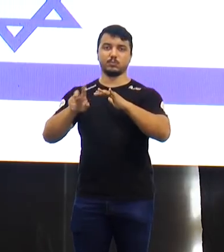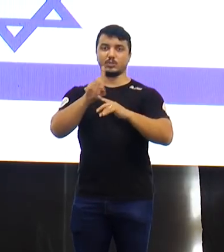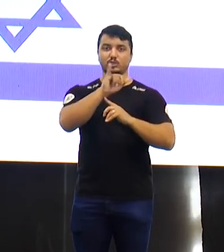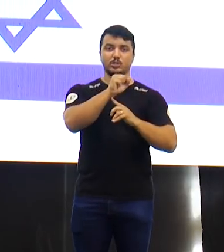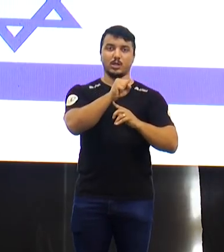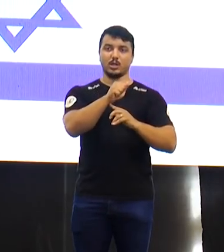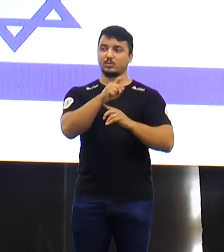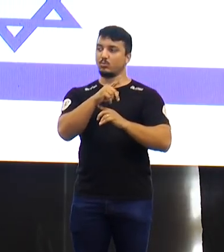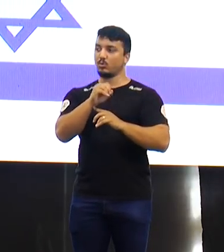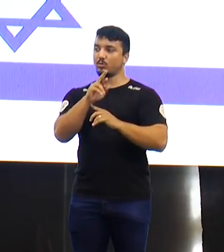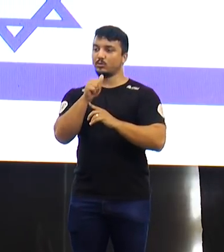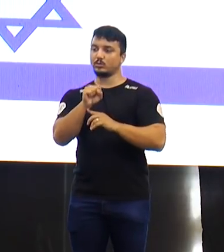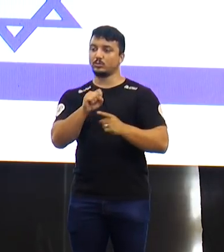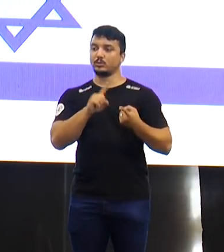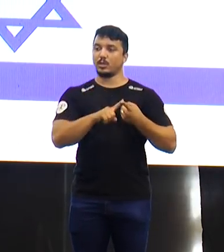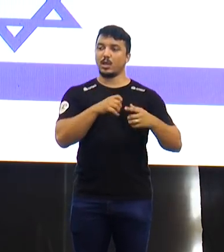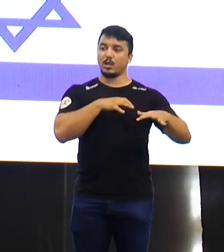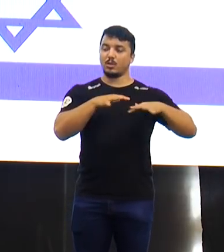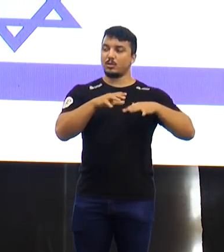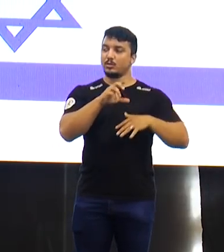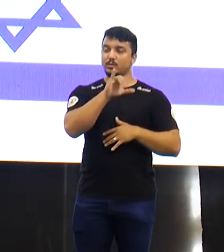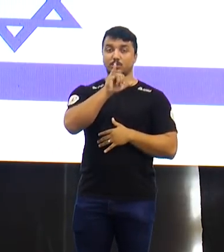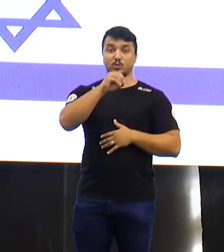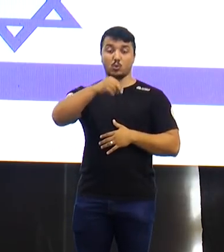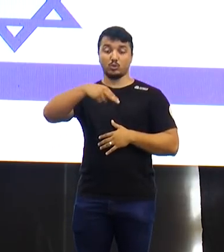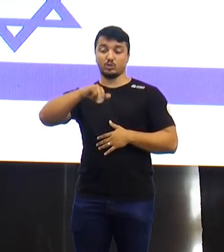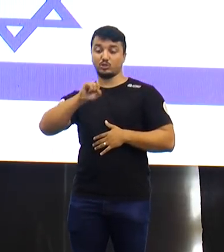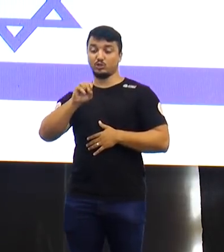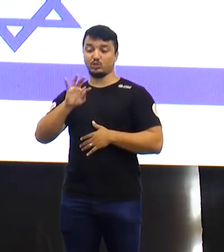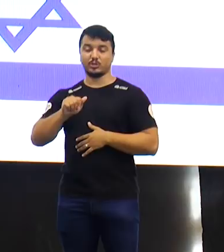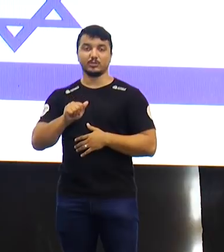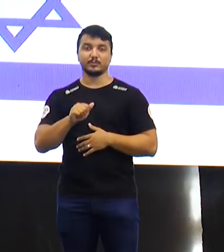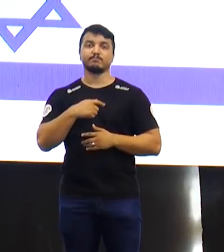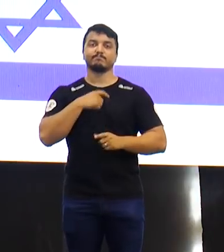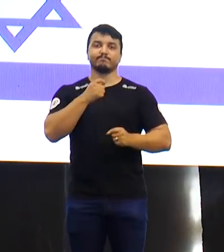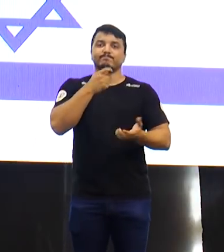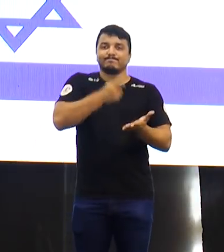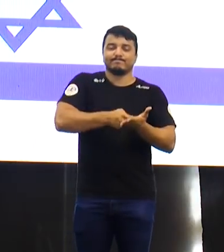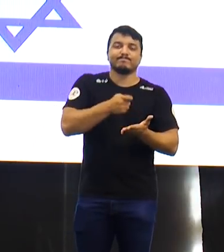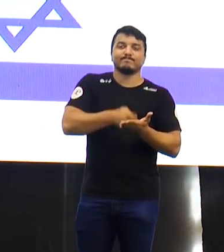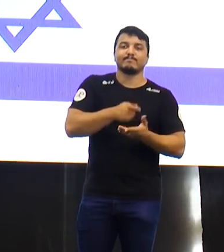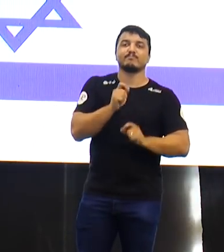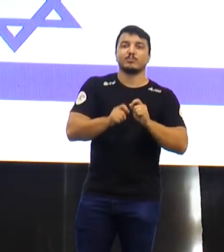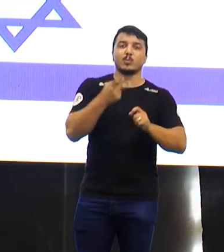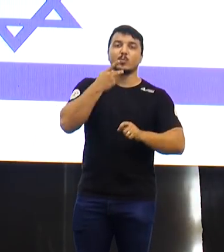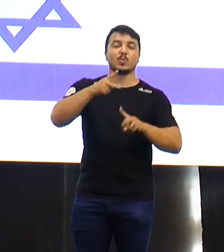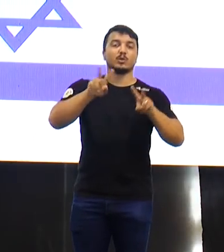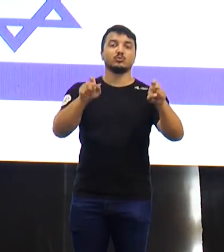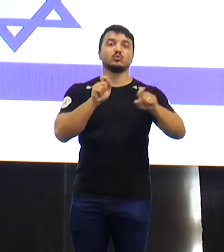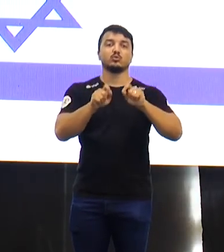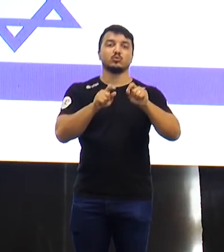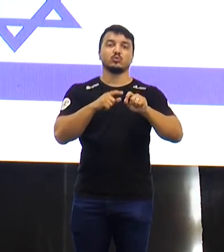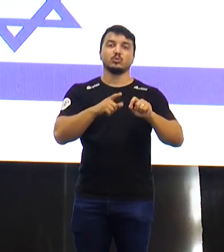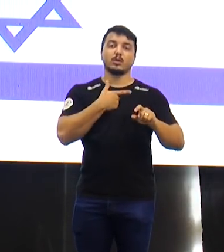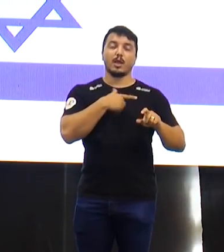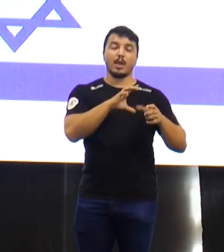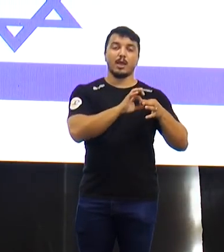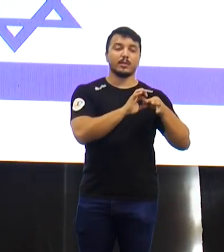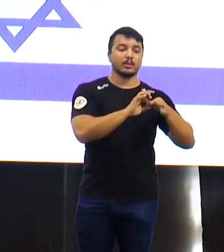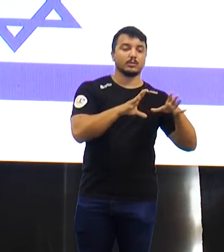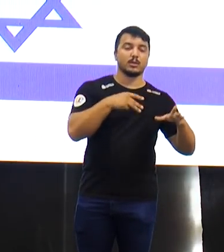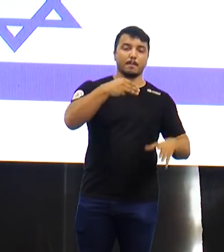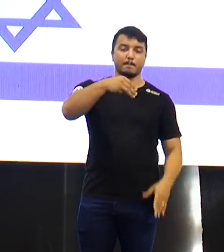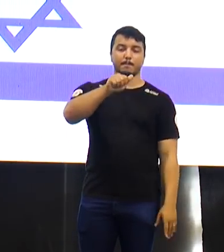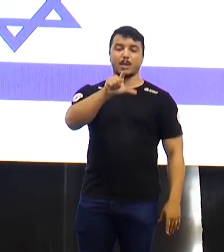o movimento sionista, tu vai ter que obrigatoriamente falar sobre a declaração de Balfour, sobre o